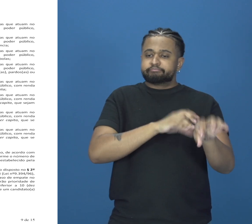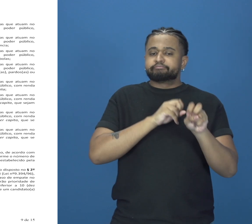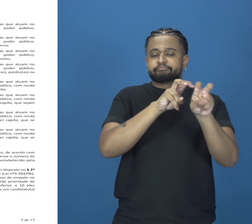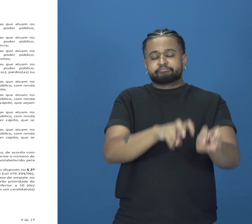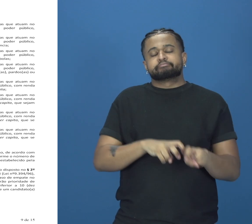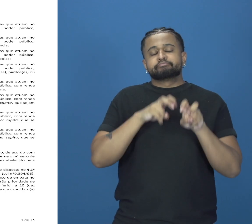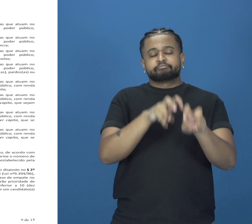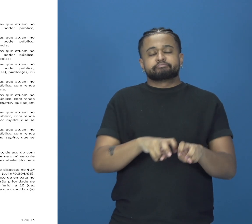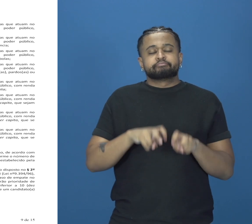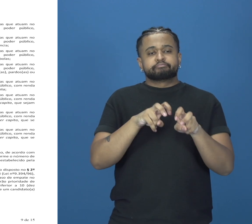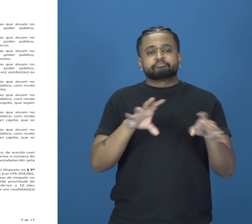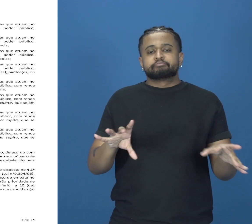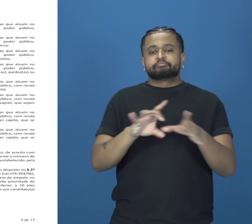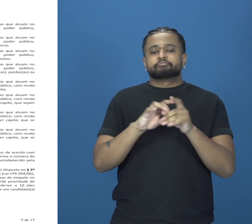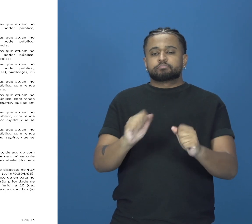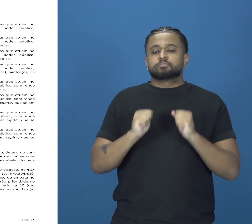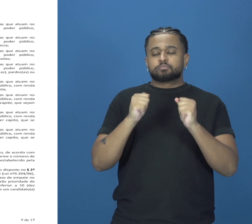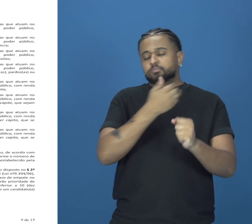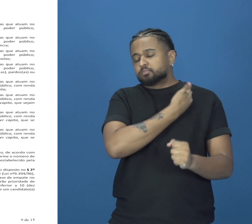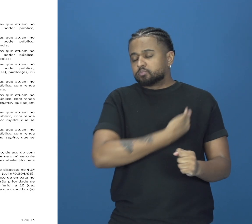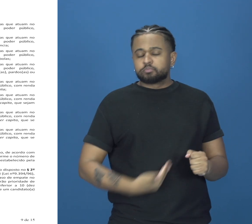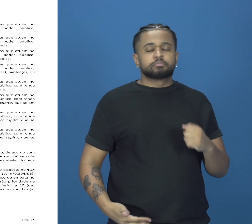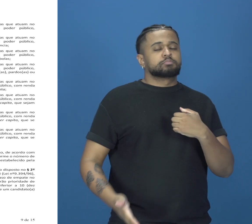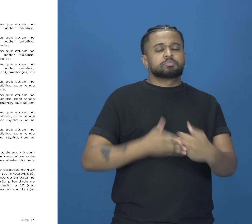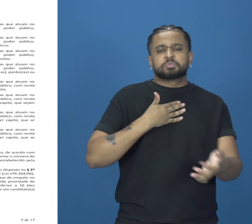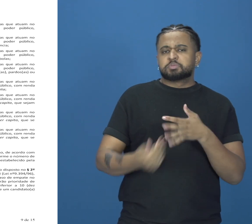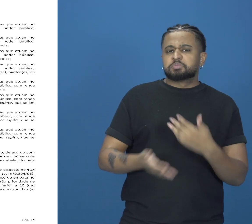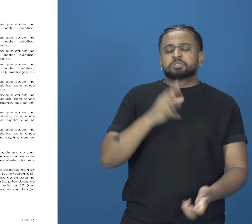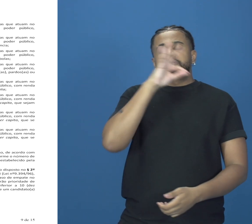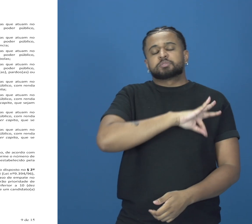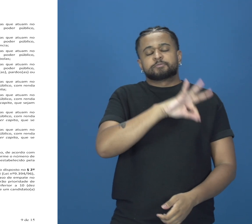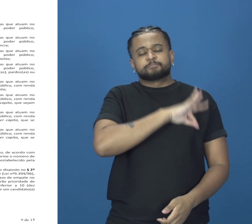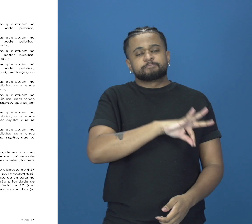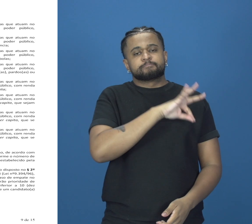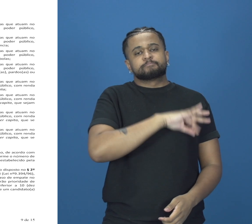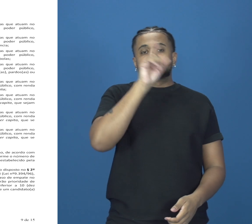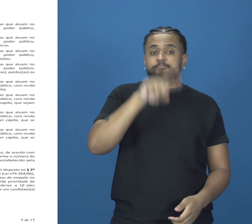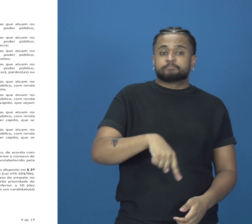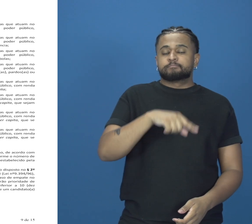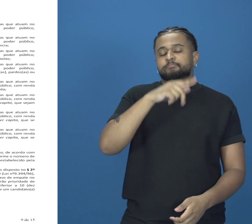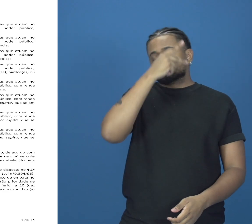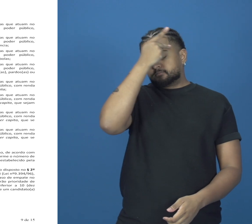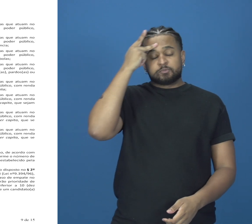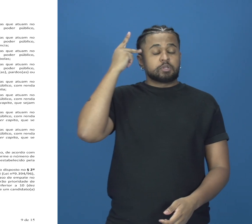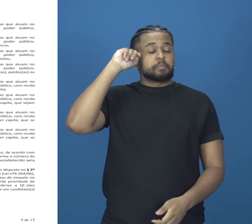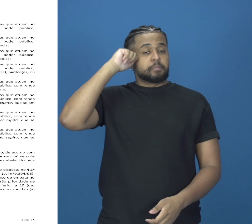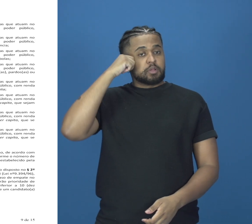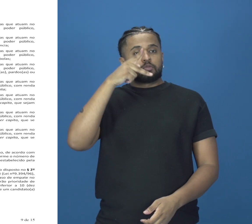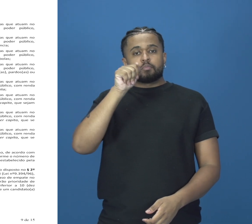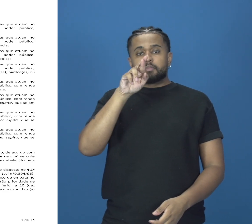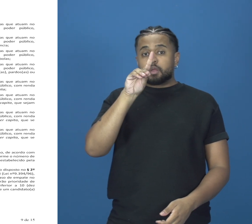campo, conveniadas com o poder público, independentemente de renda, que se autodeclararem